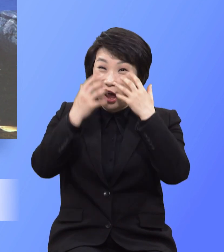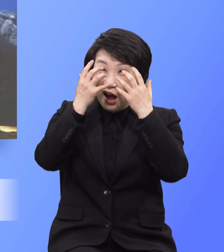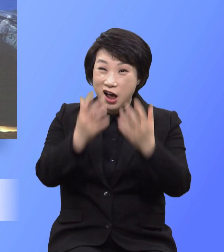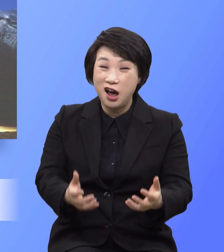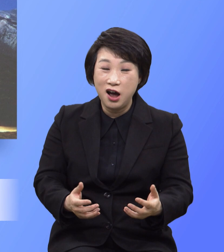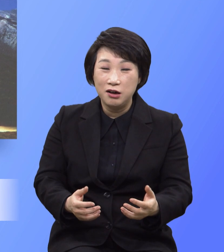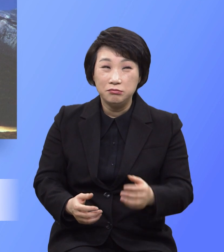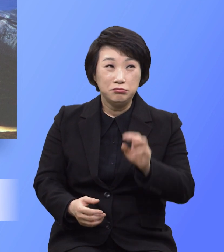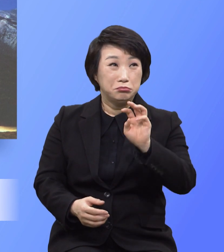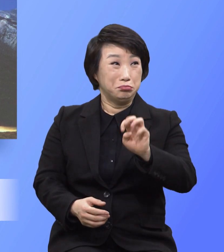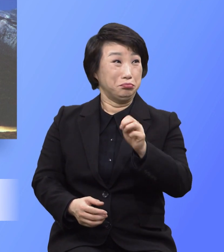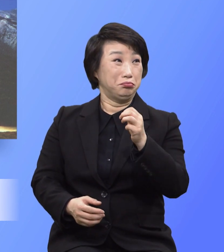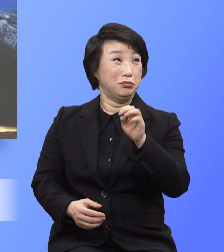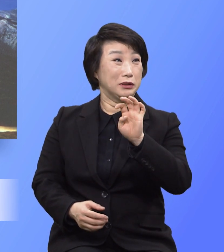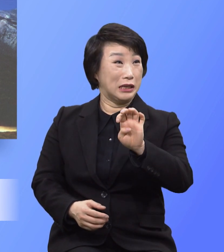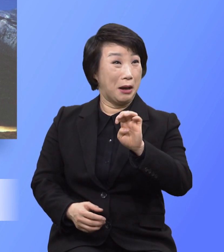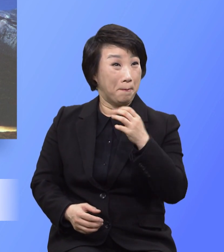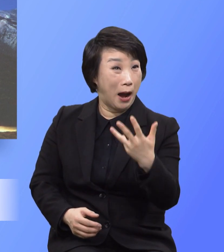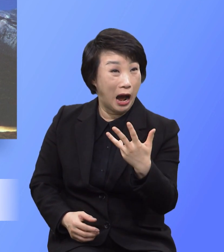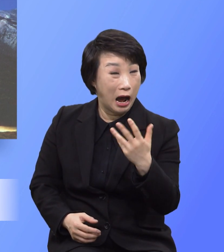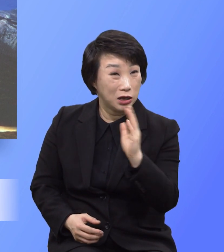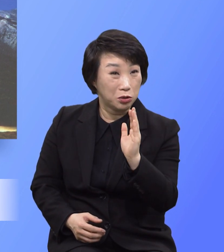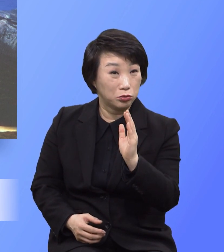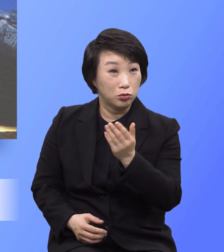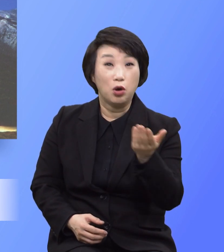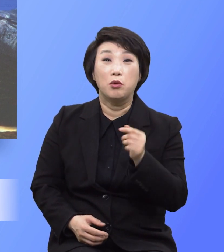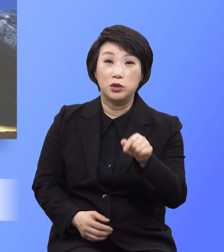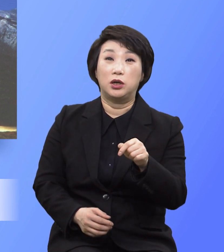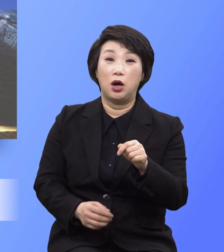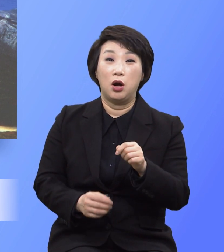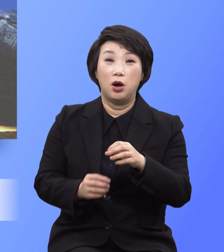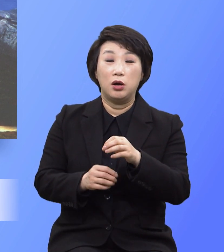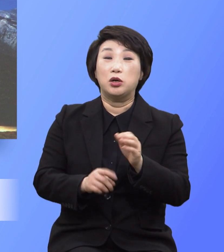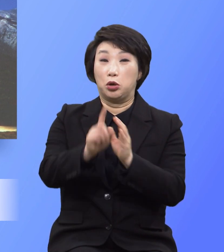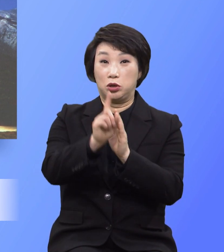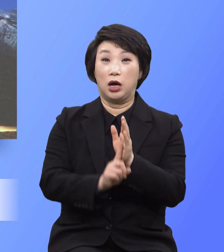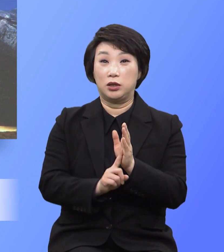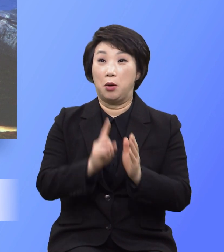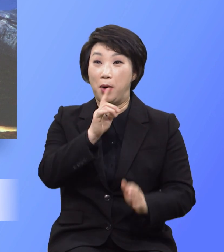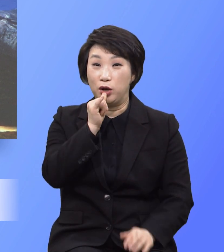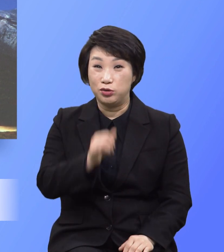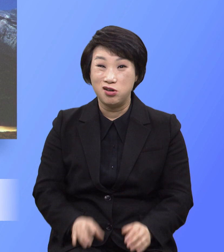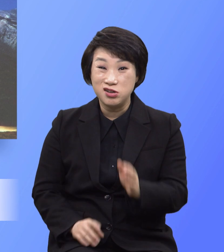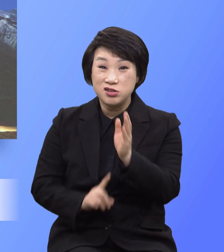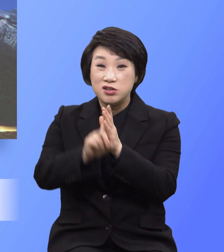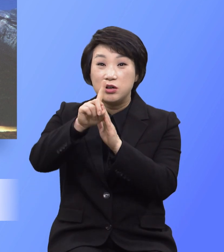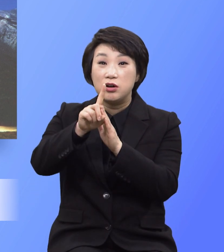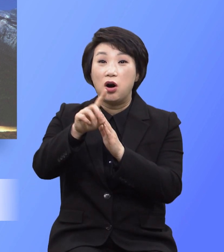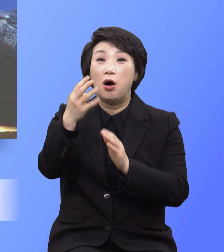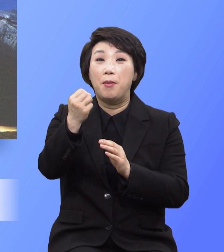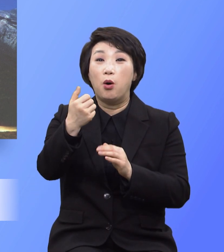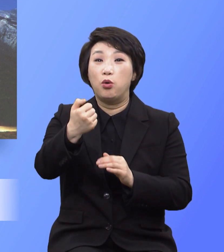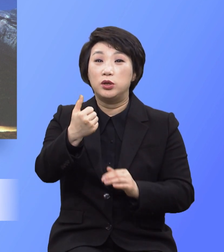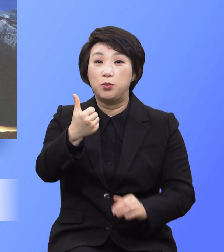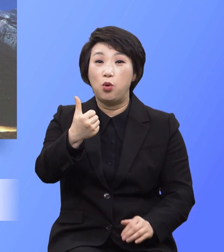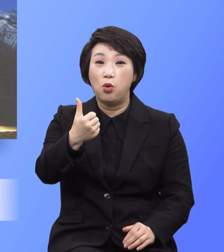47도, 48도 아주 낮아요. 그 온도가. 높을 때가